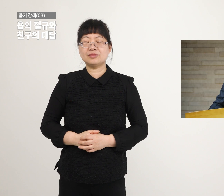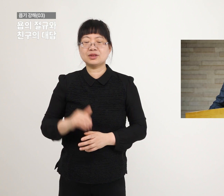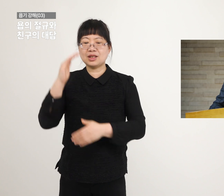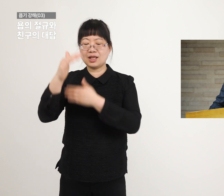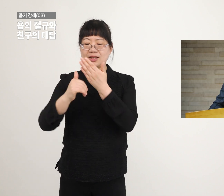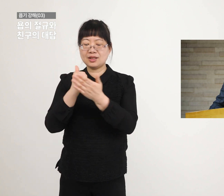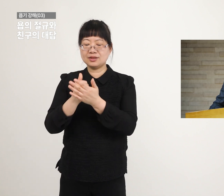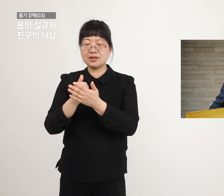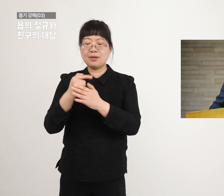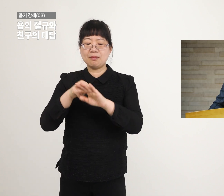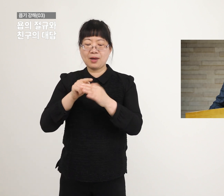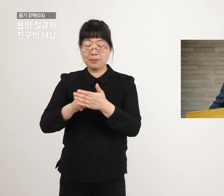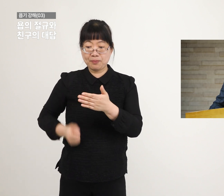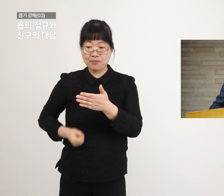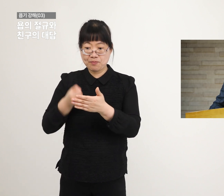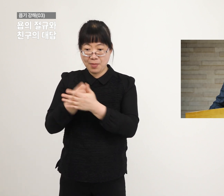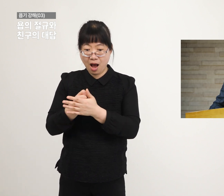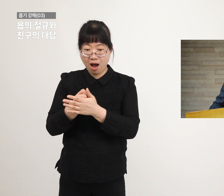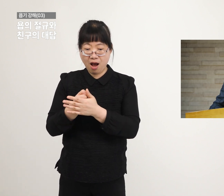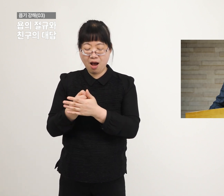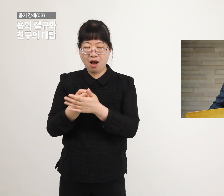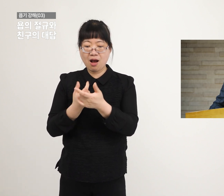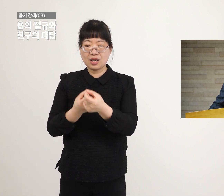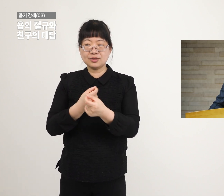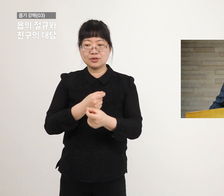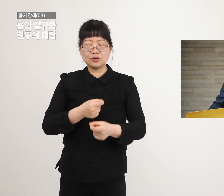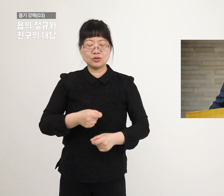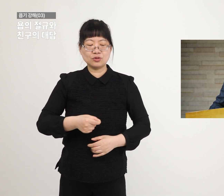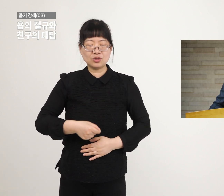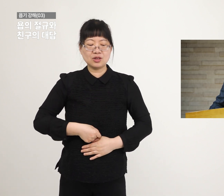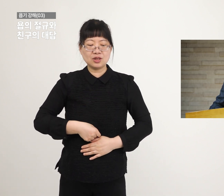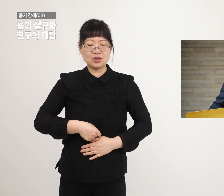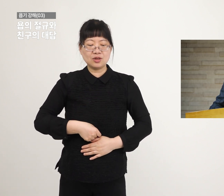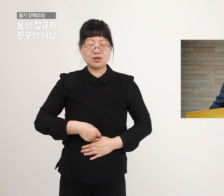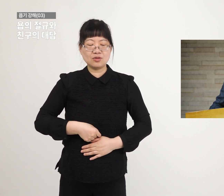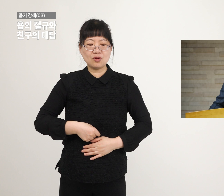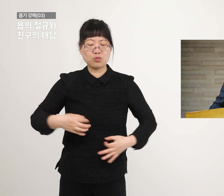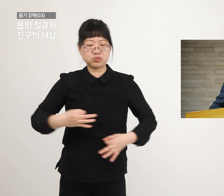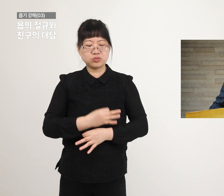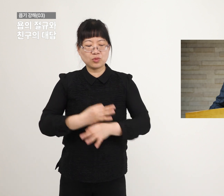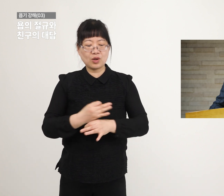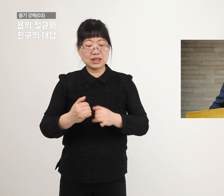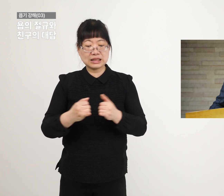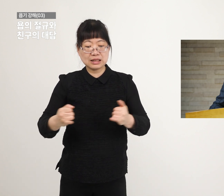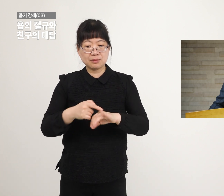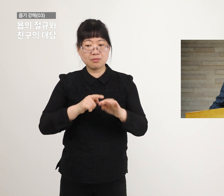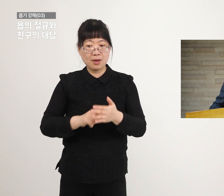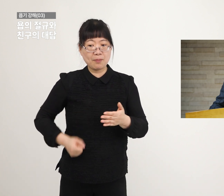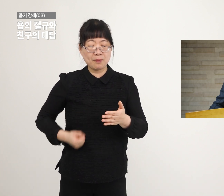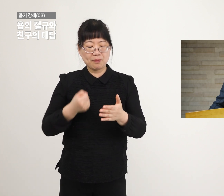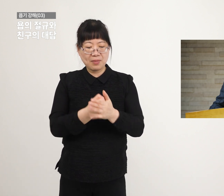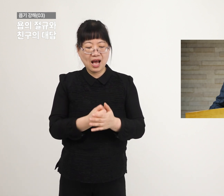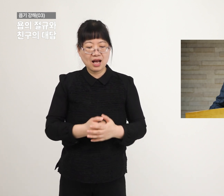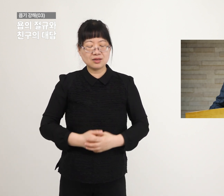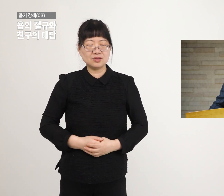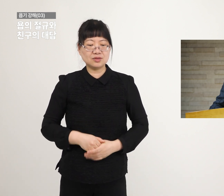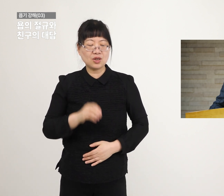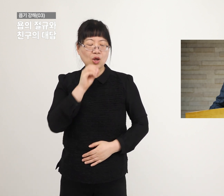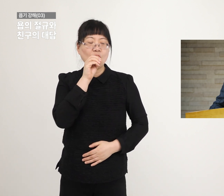하나님이 마음만 먹으면 그런 불의한 자들은 마음만 잡수시면